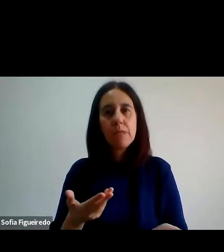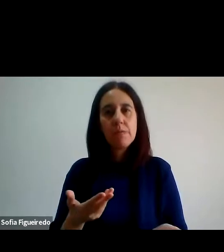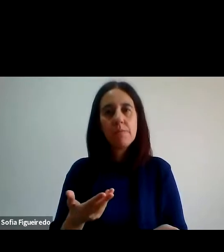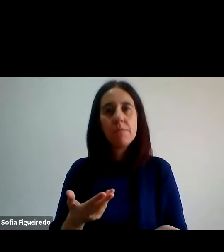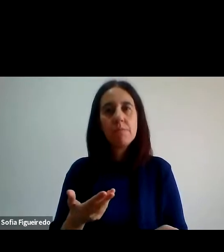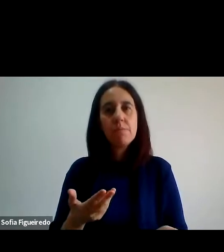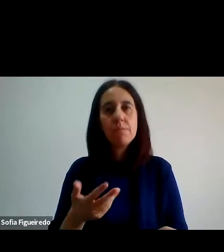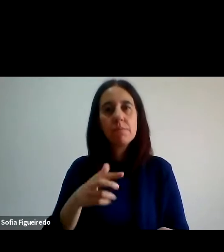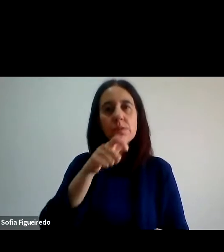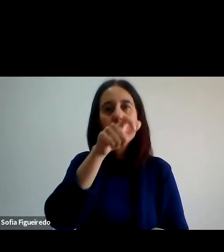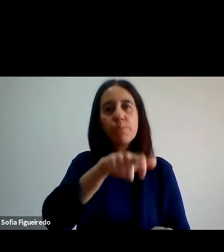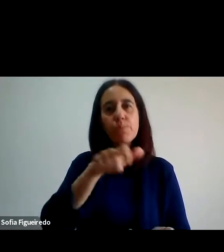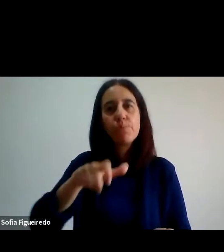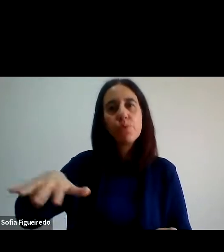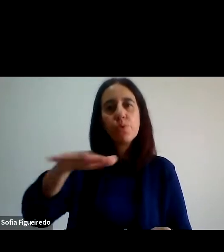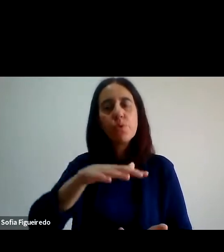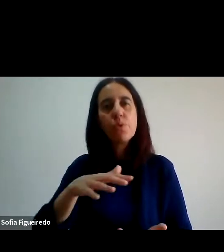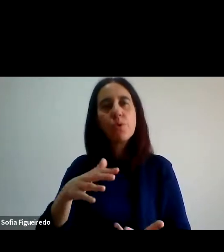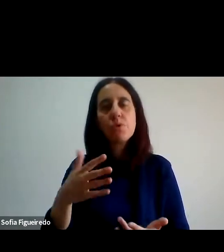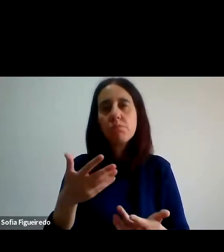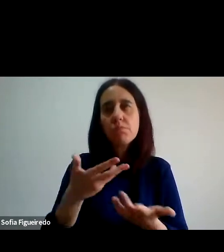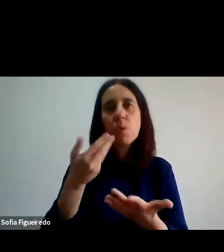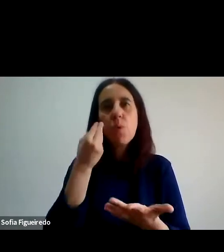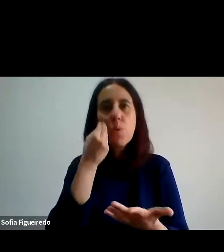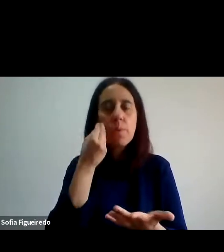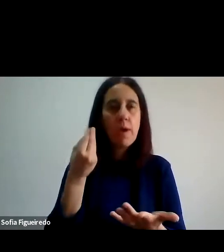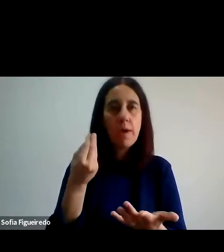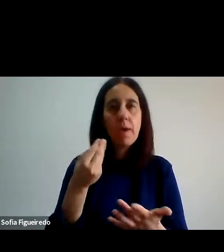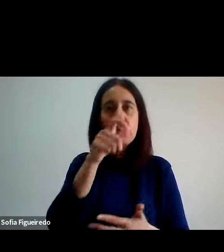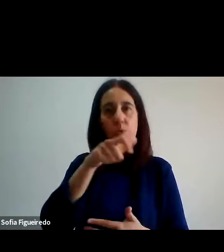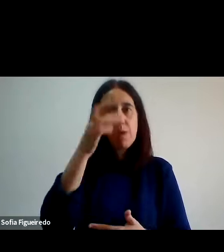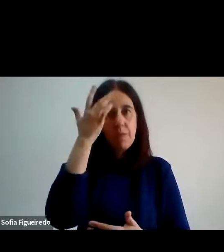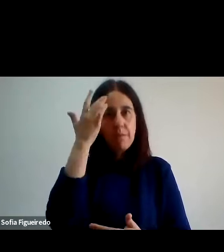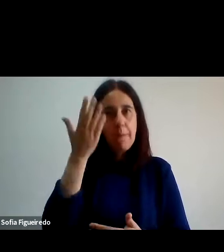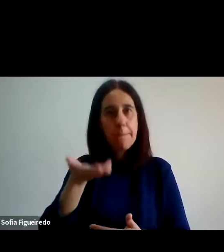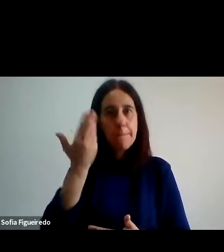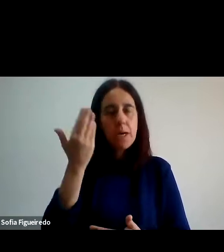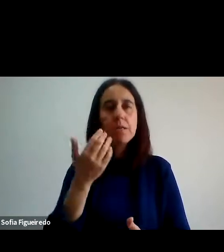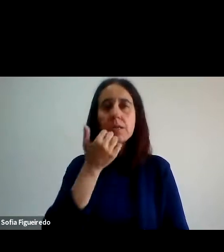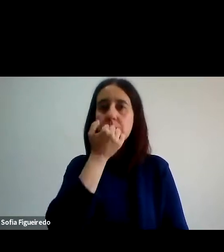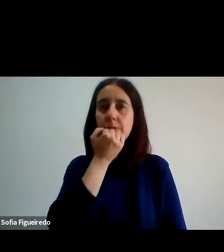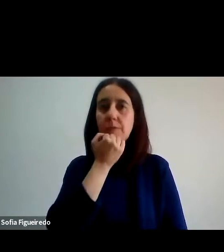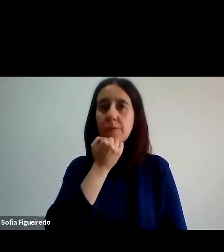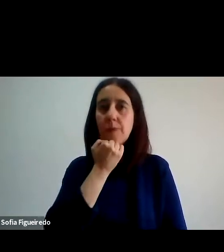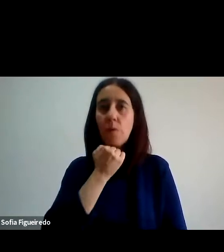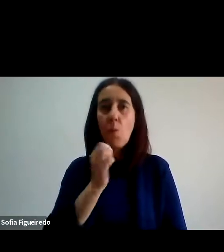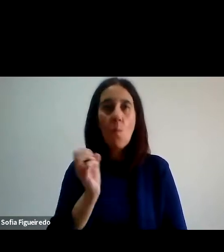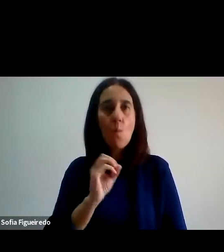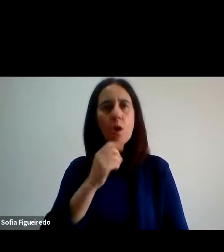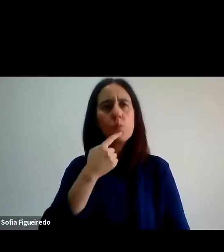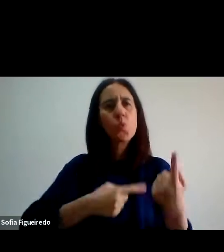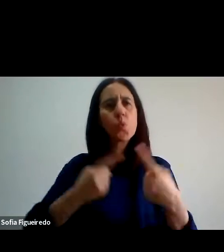as pessoas poder serem ouvidas, que é, as pessoas têm mais facilidade em, se estiverem satisfeitas, reclamam,